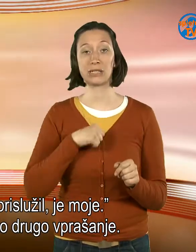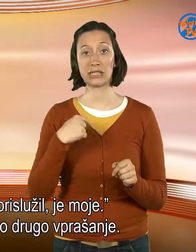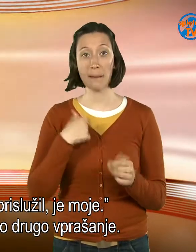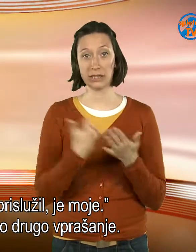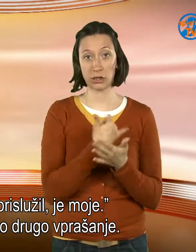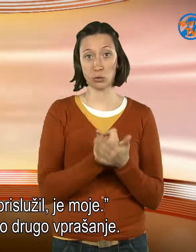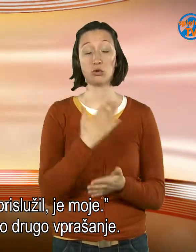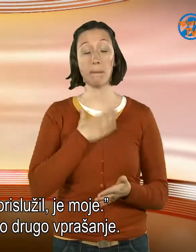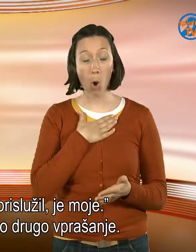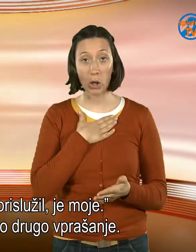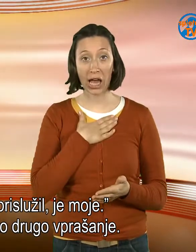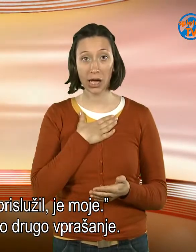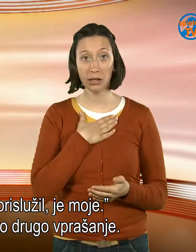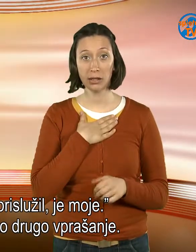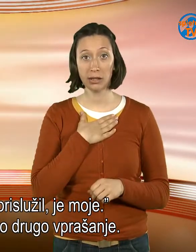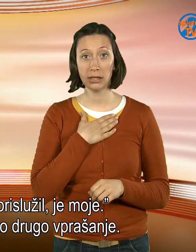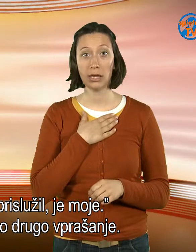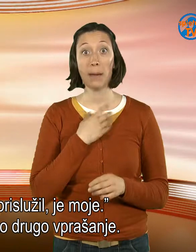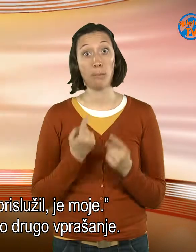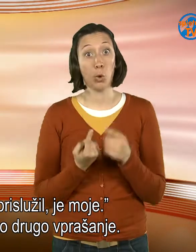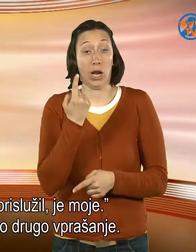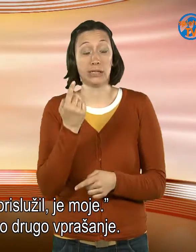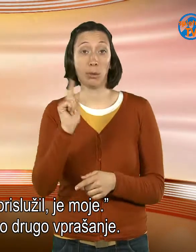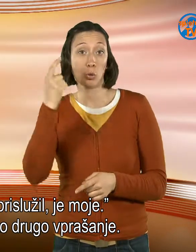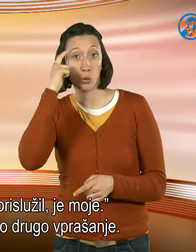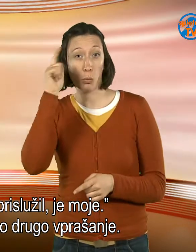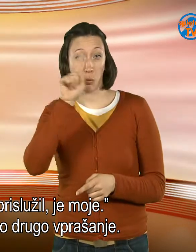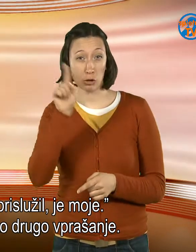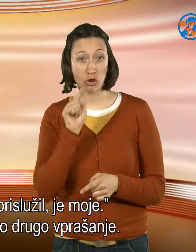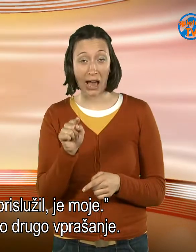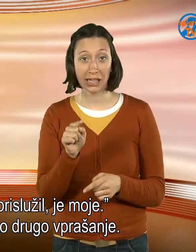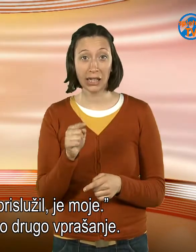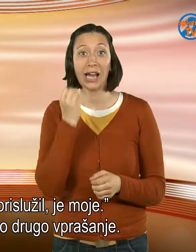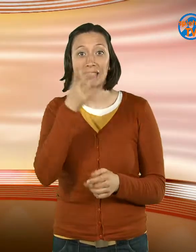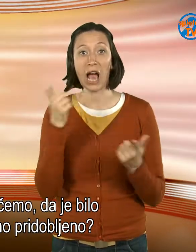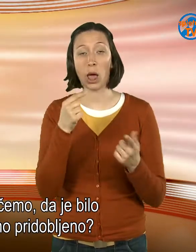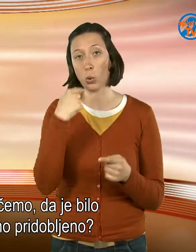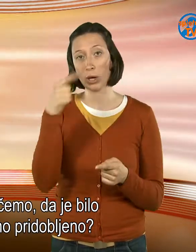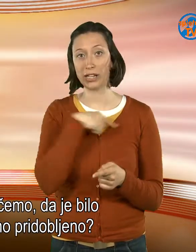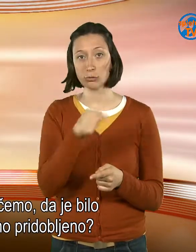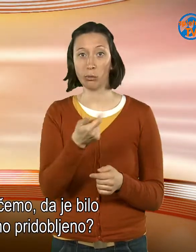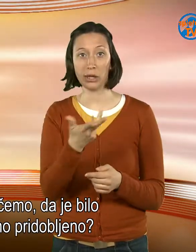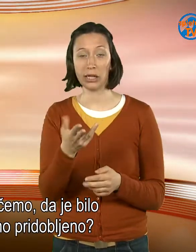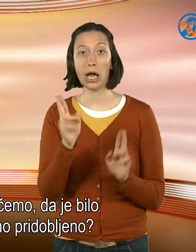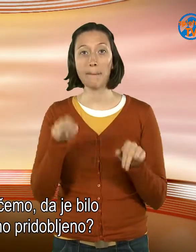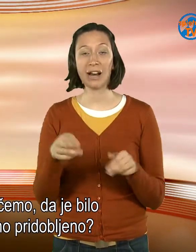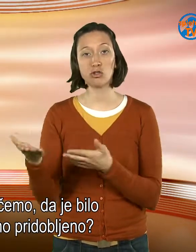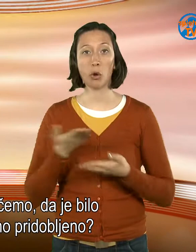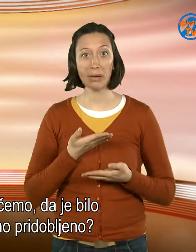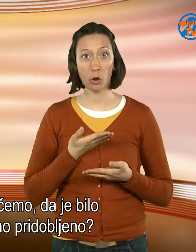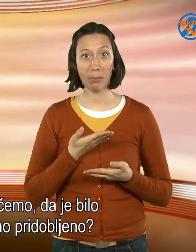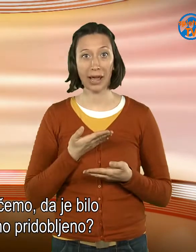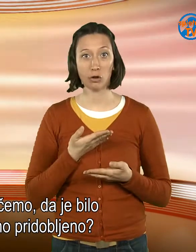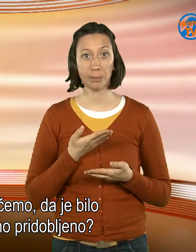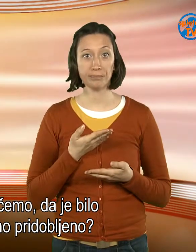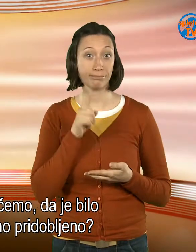sem sam prislužil, je moje. Poraja pa se neko drugo vprašanje. Kdaj lahko rečemo, da je bilo nekaj pravično